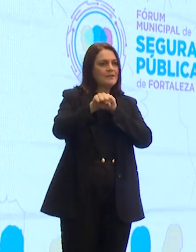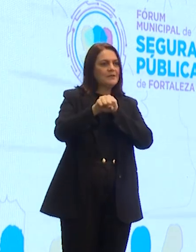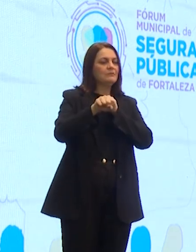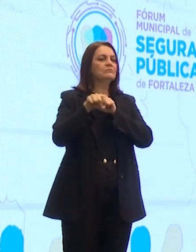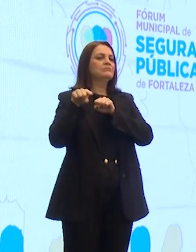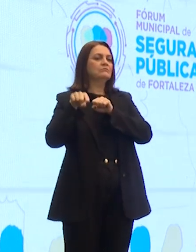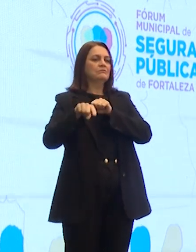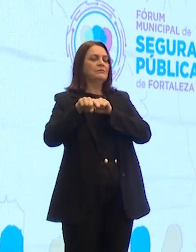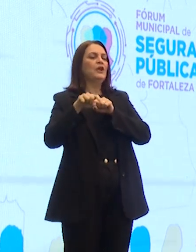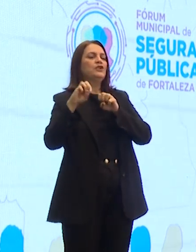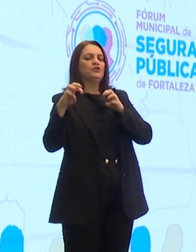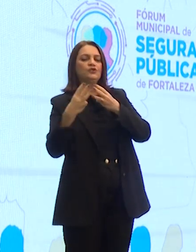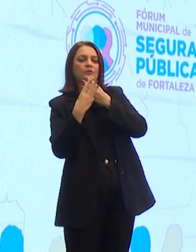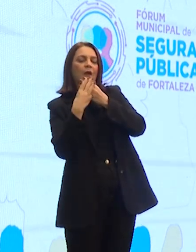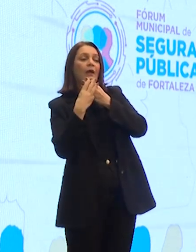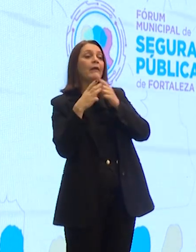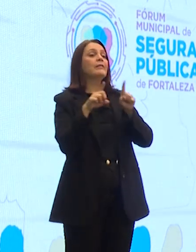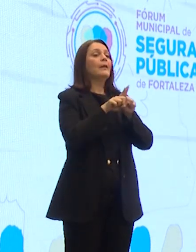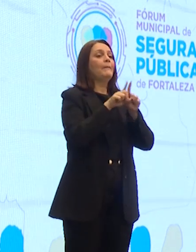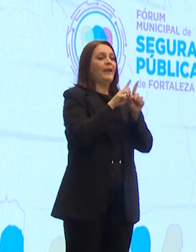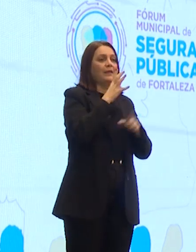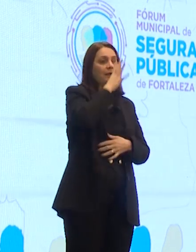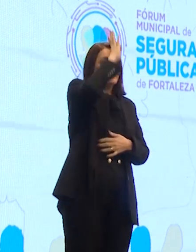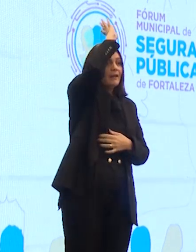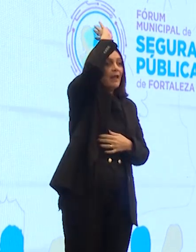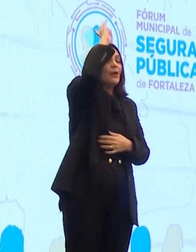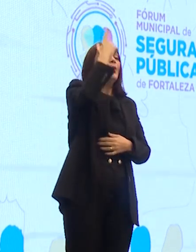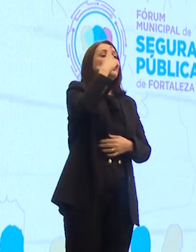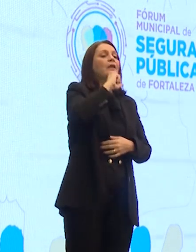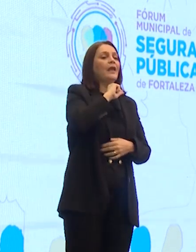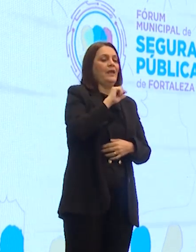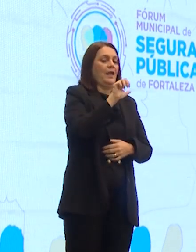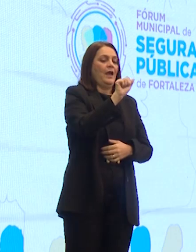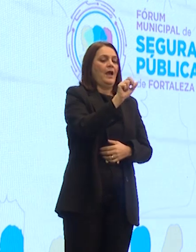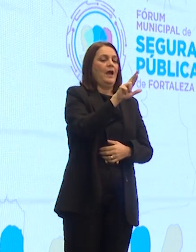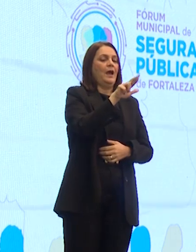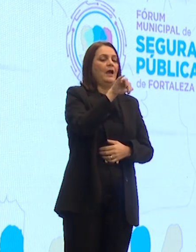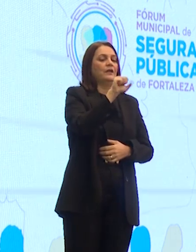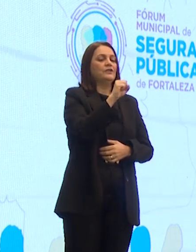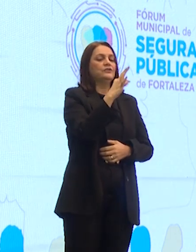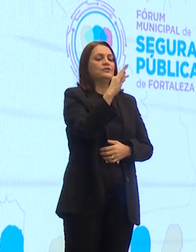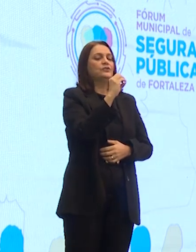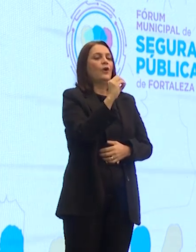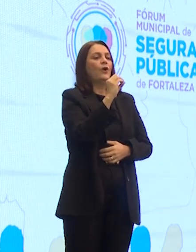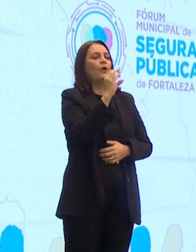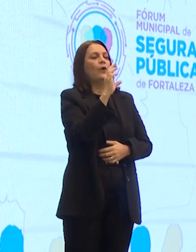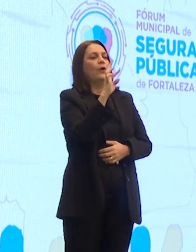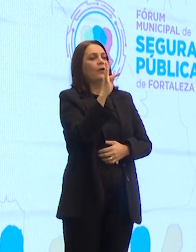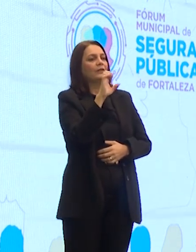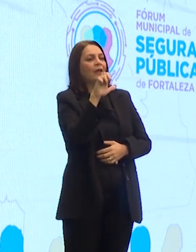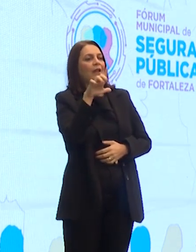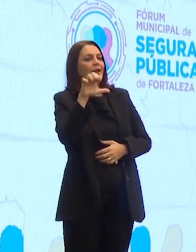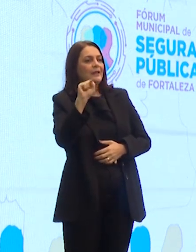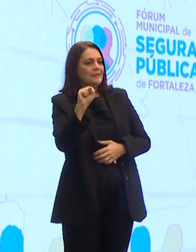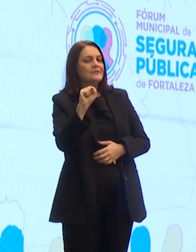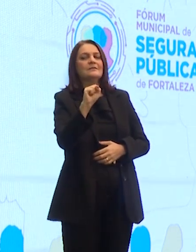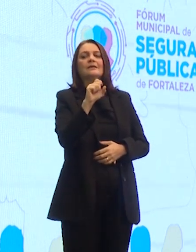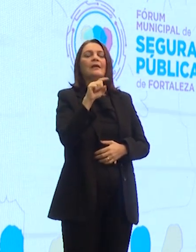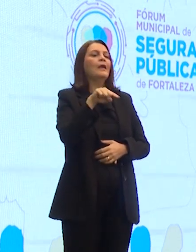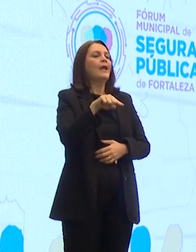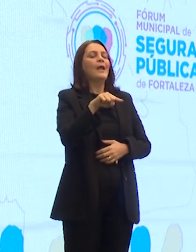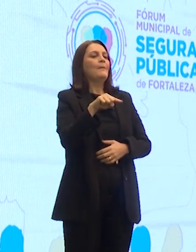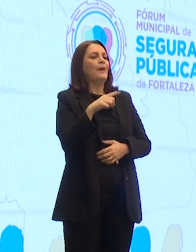Na vertente greco-romana, Aristóteles, governo moderado. Partilhe para não haver abuso de